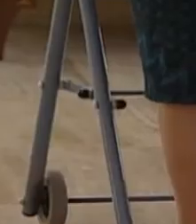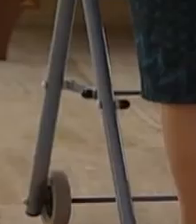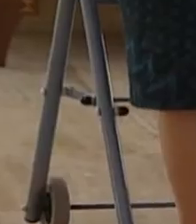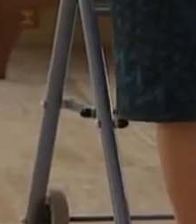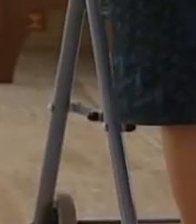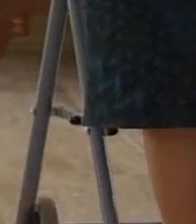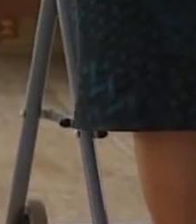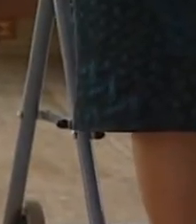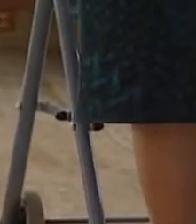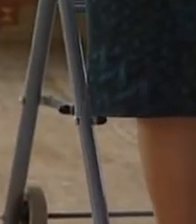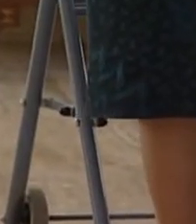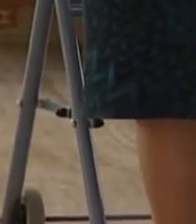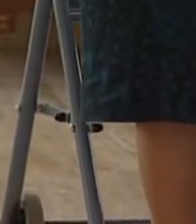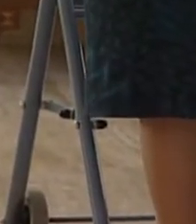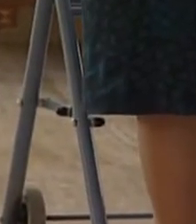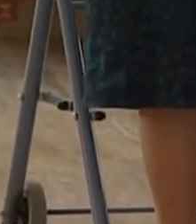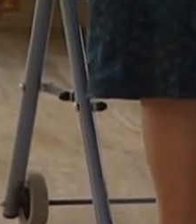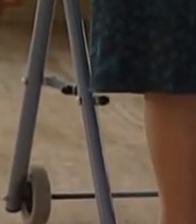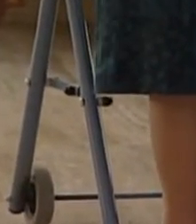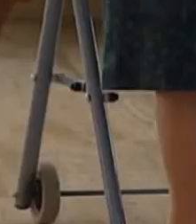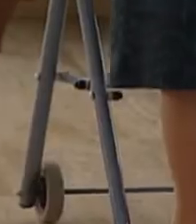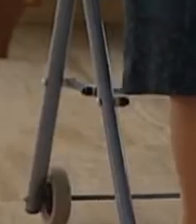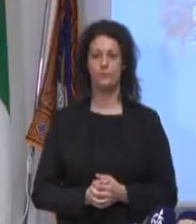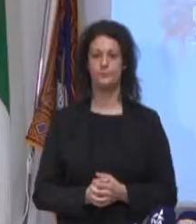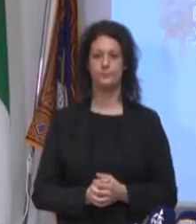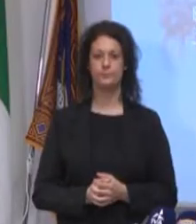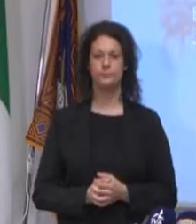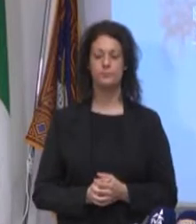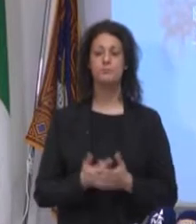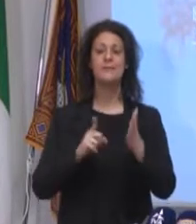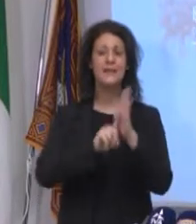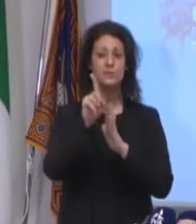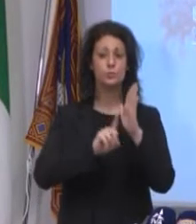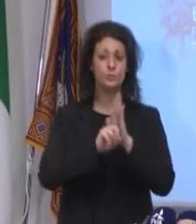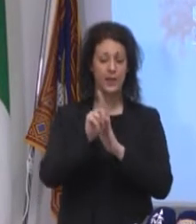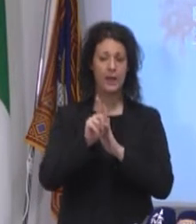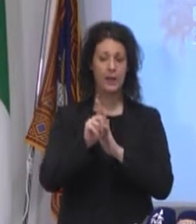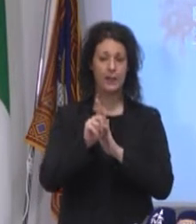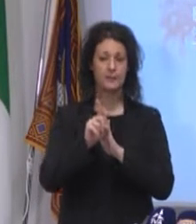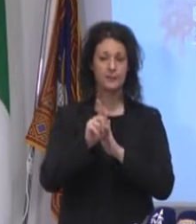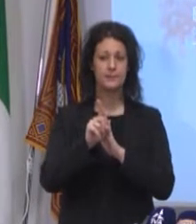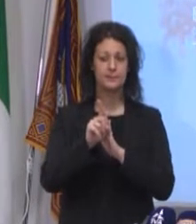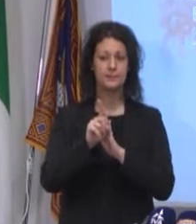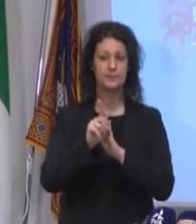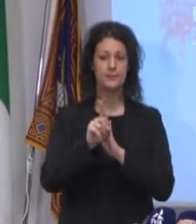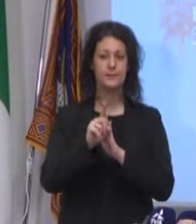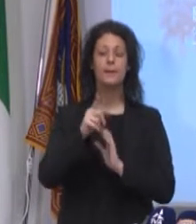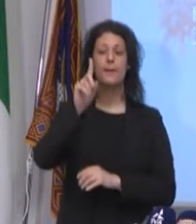delle 33.311 persone ospitate in queste strutture. Sono risultati dagli esami fatti